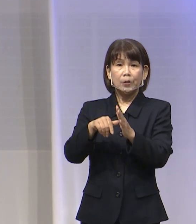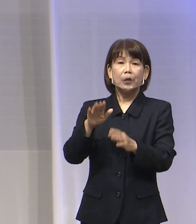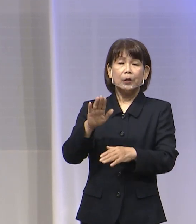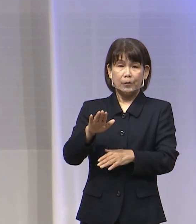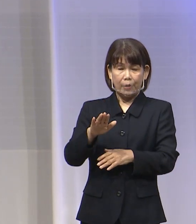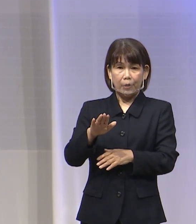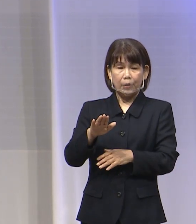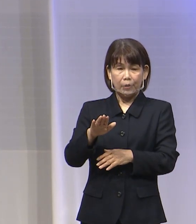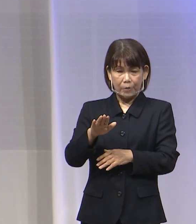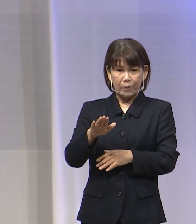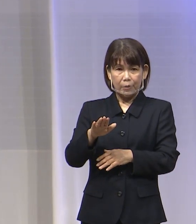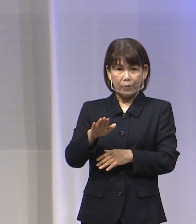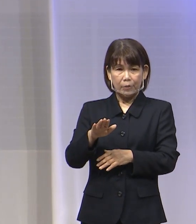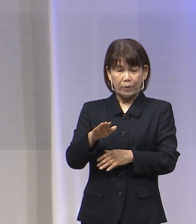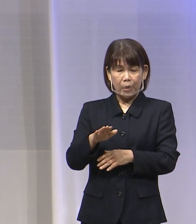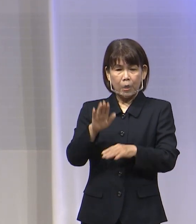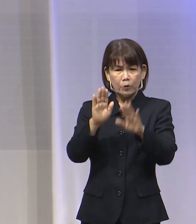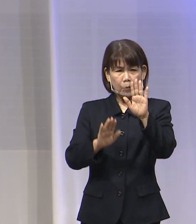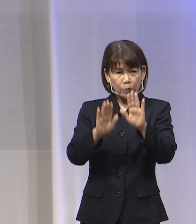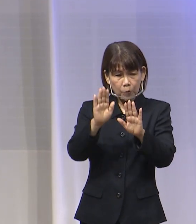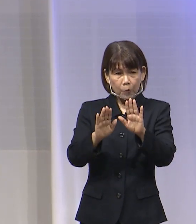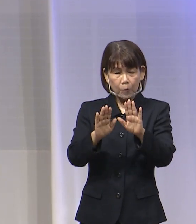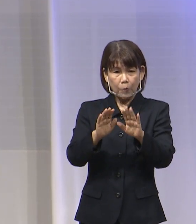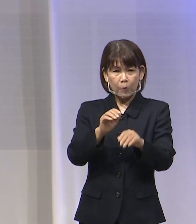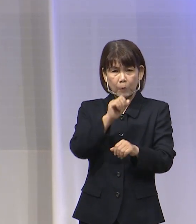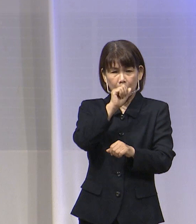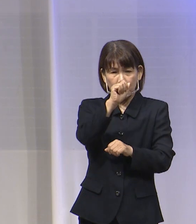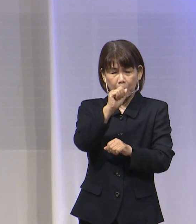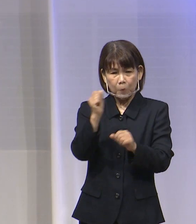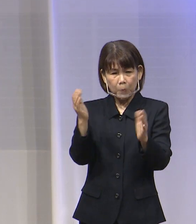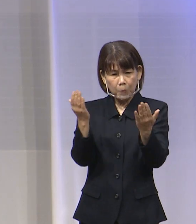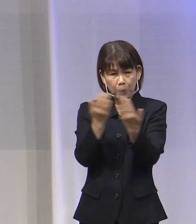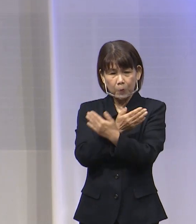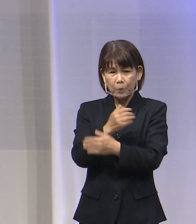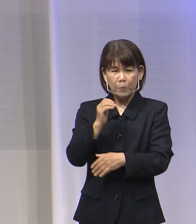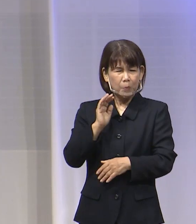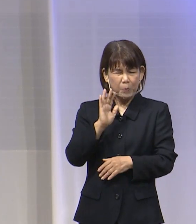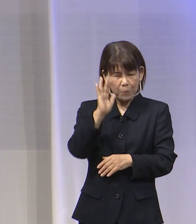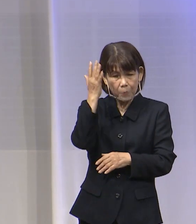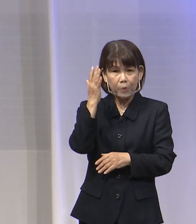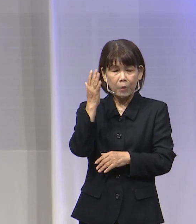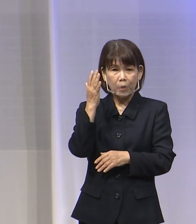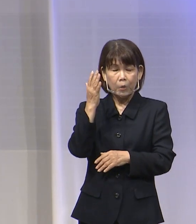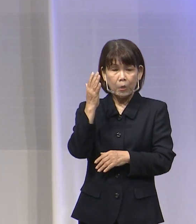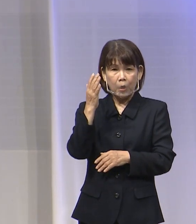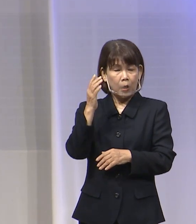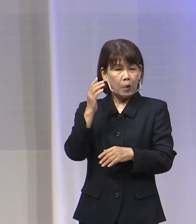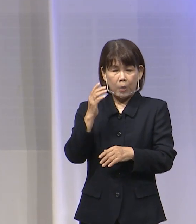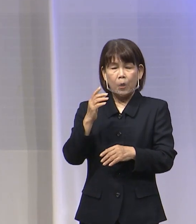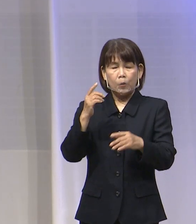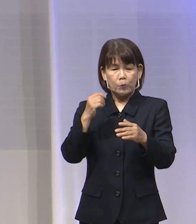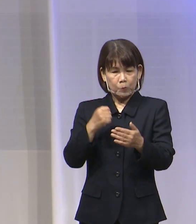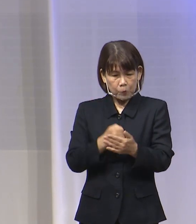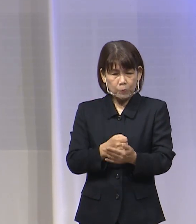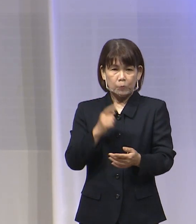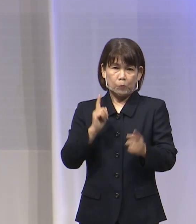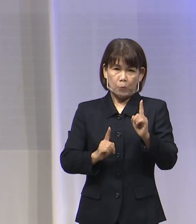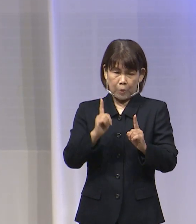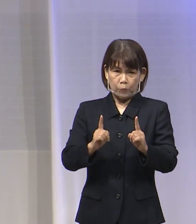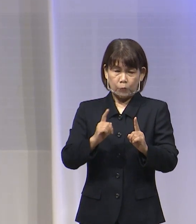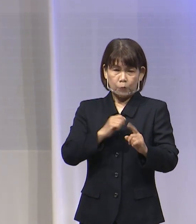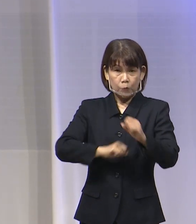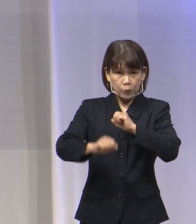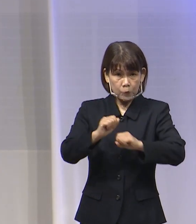どうしても良くならない状況が良くならないのでとりあえず動いてみることにしましたすると少しずつ